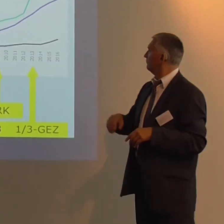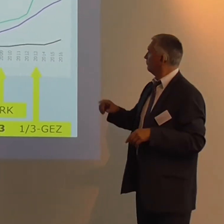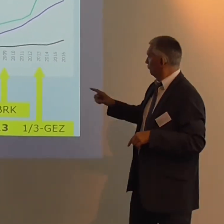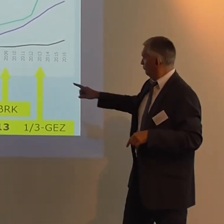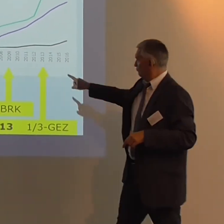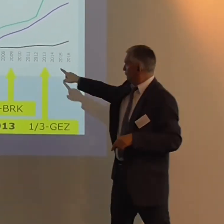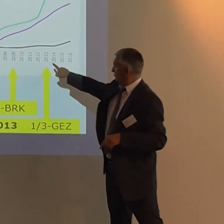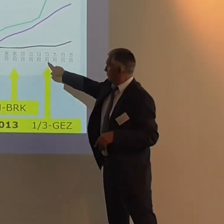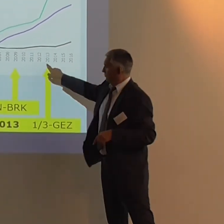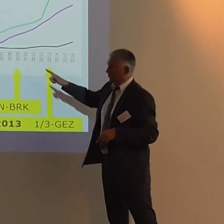ratifiziert.